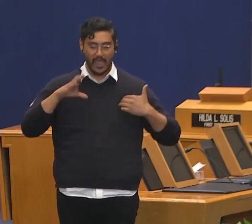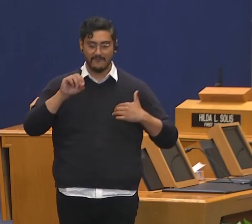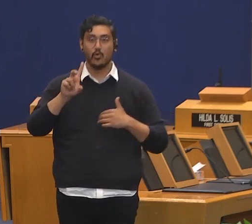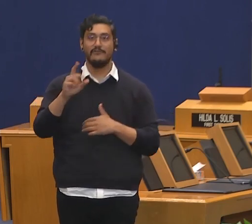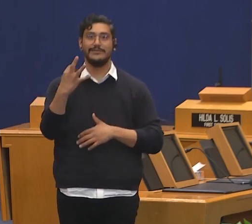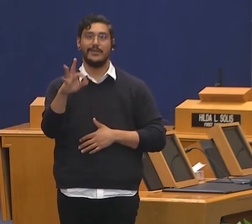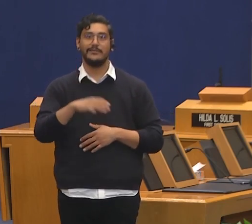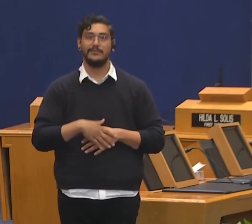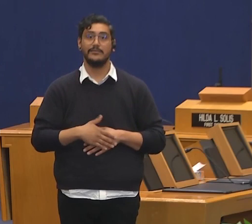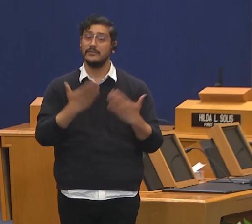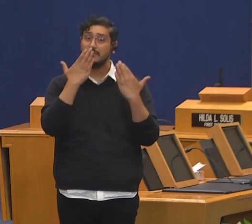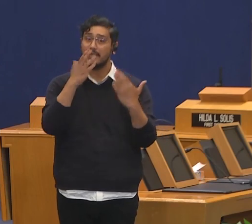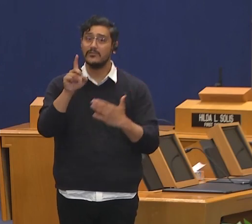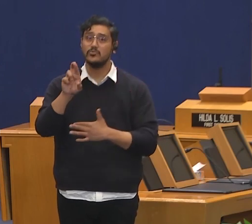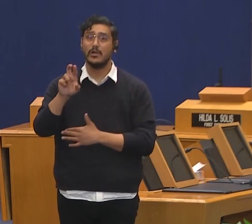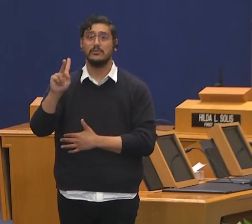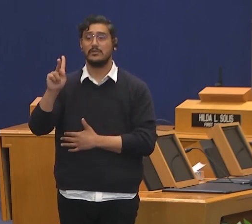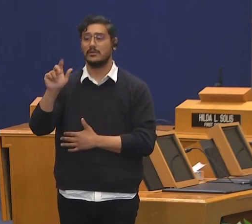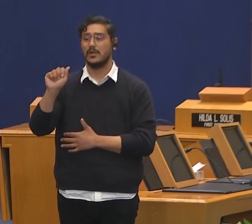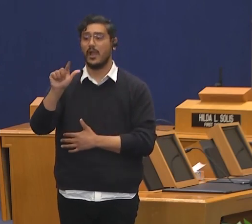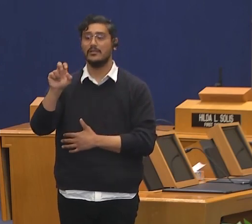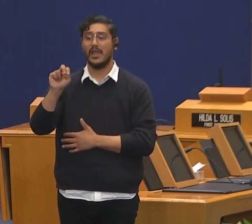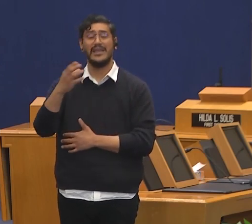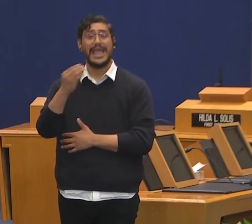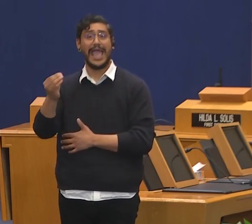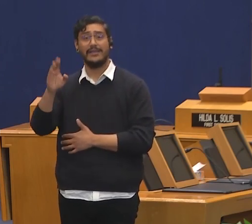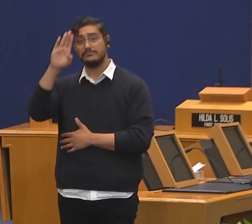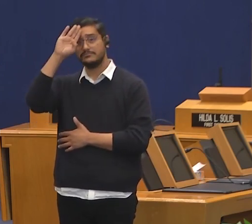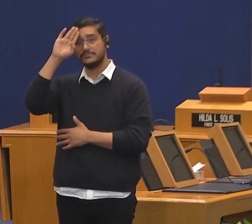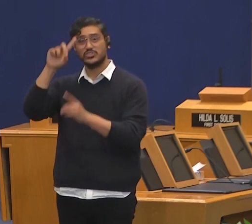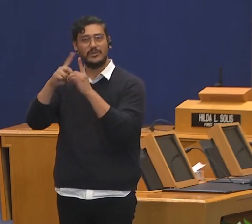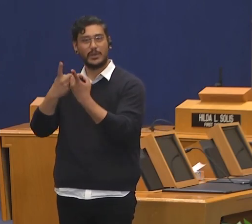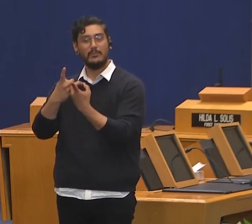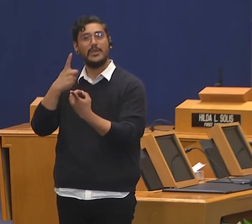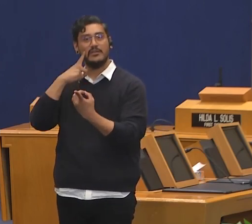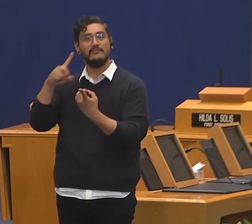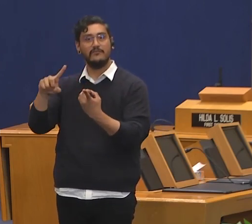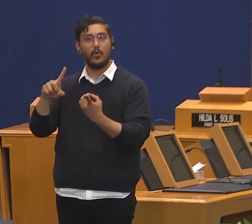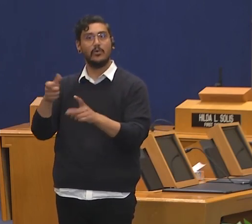al doctor Kathryn y al Departamento de Bomberos por aumentar